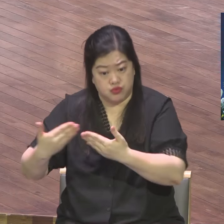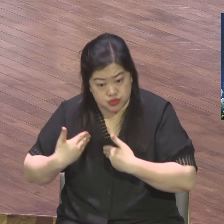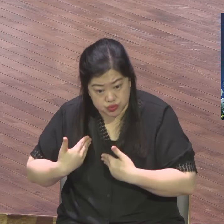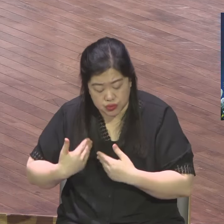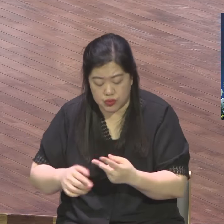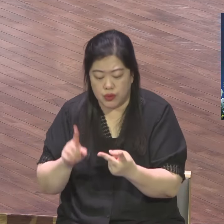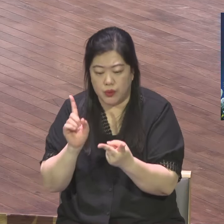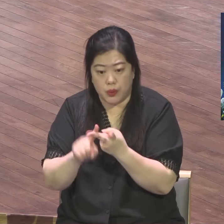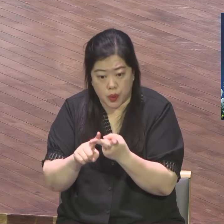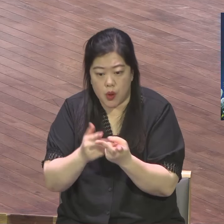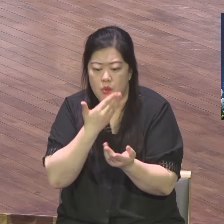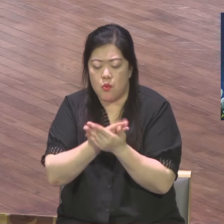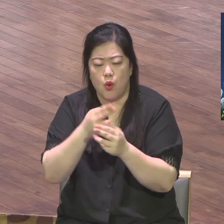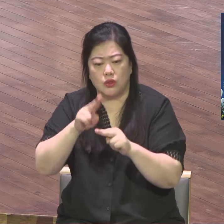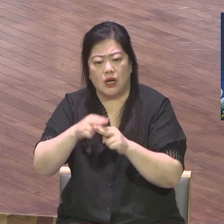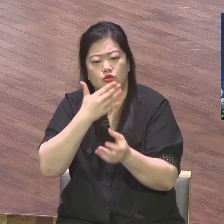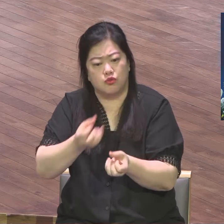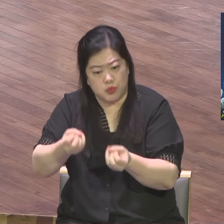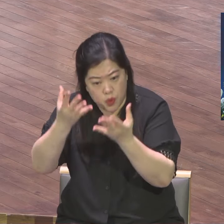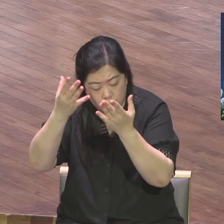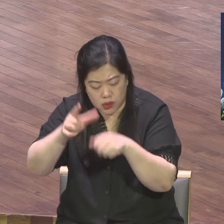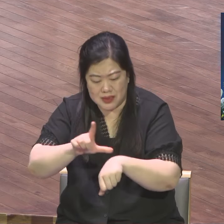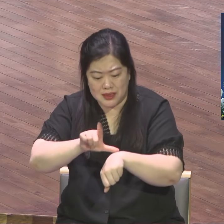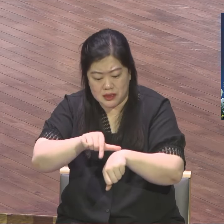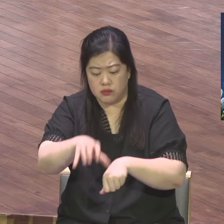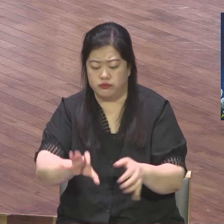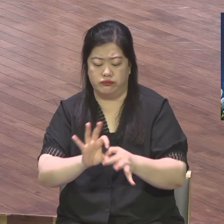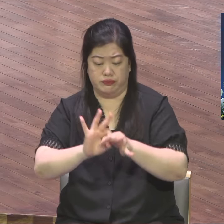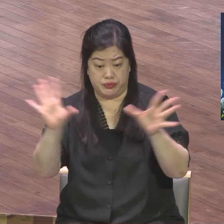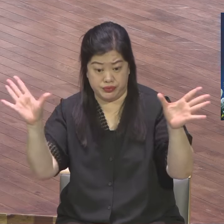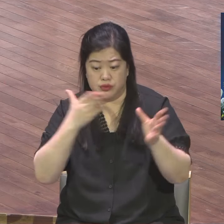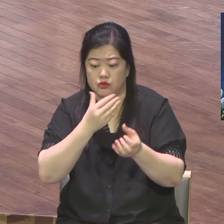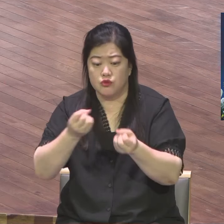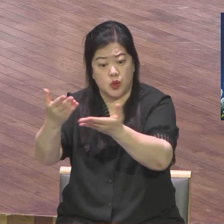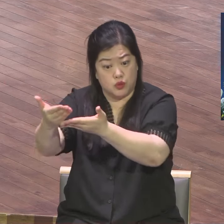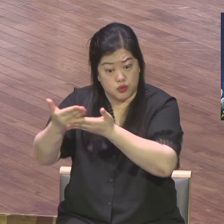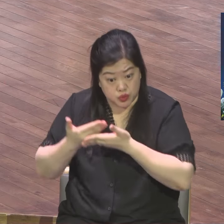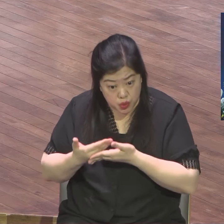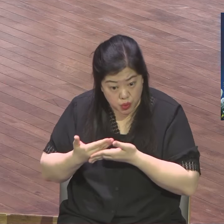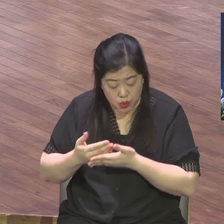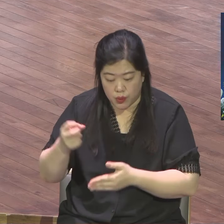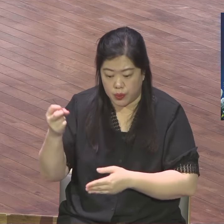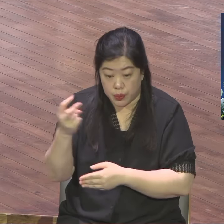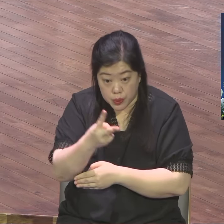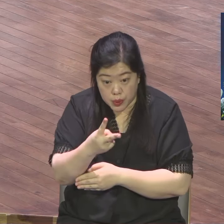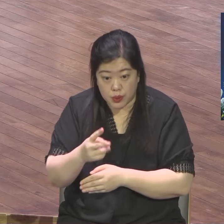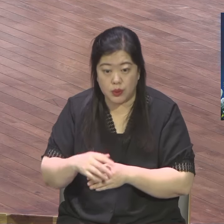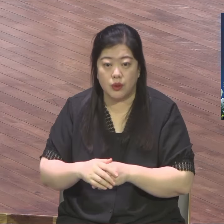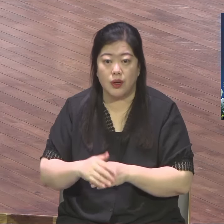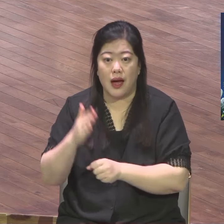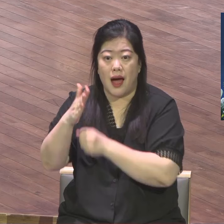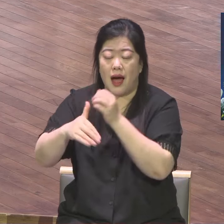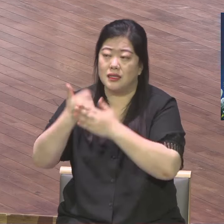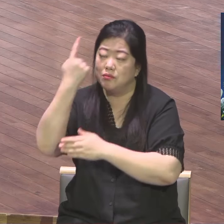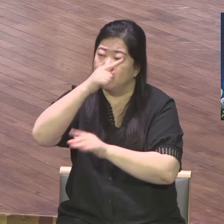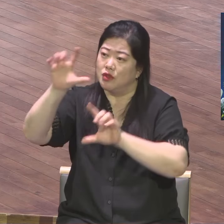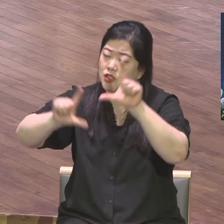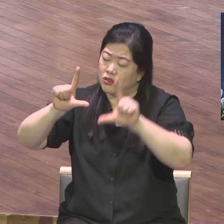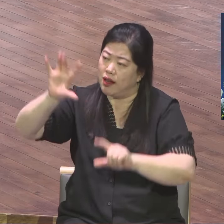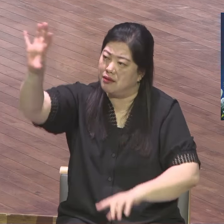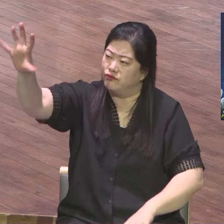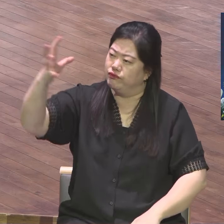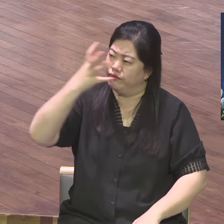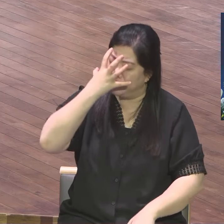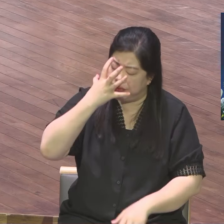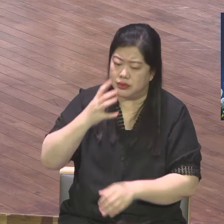인력 보좌의 축복 신과철 기도 이삼절의 빛 에덴의 축복 신과 하나님 형상을 닮은 생